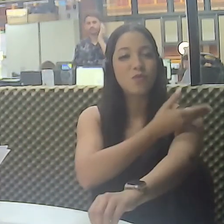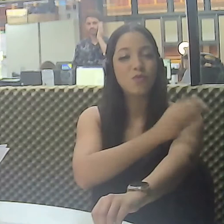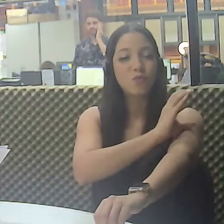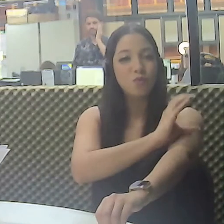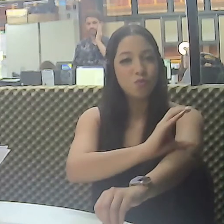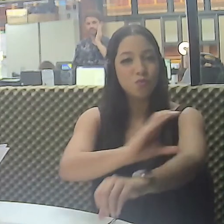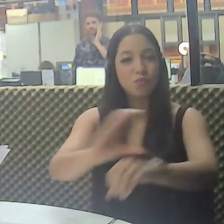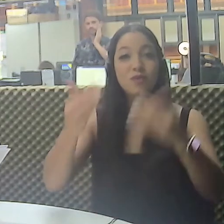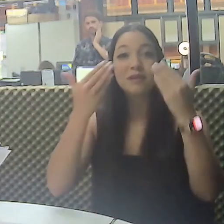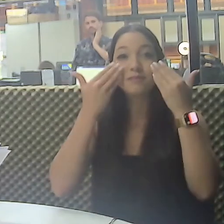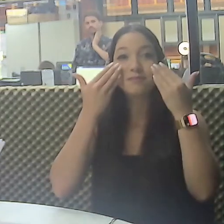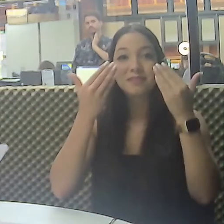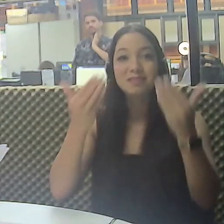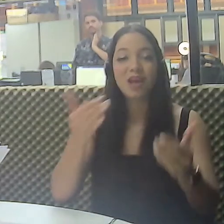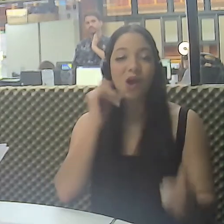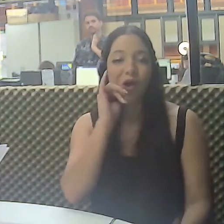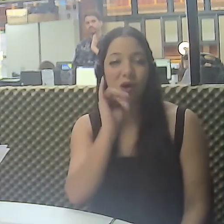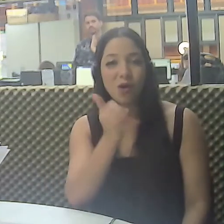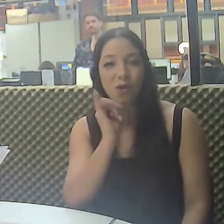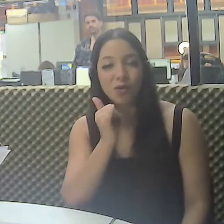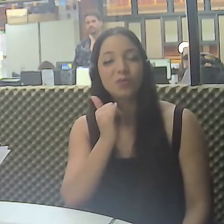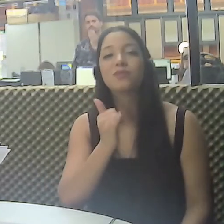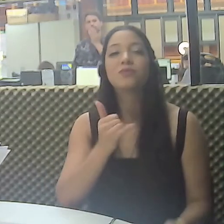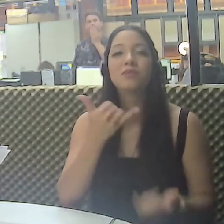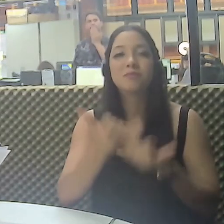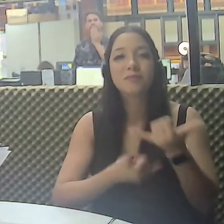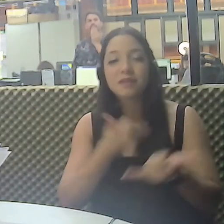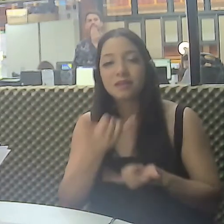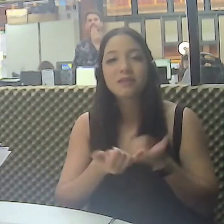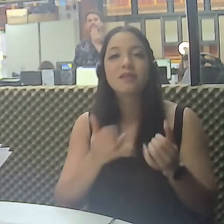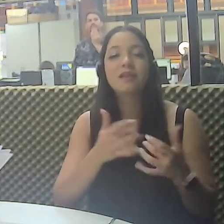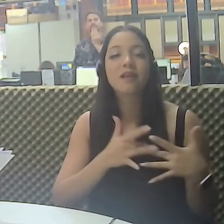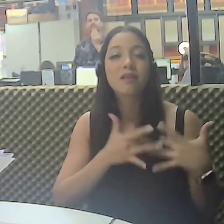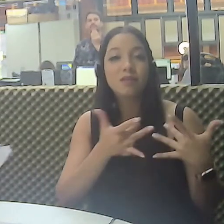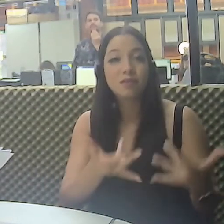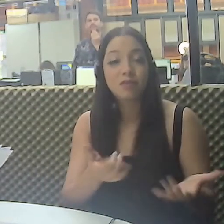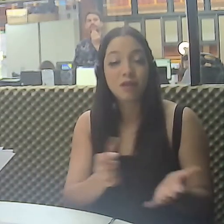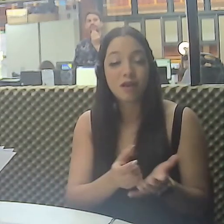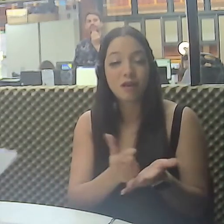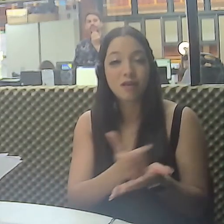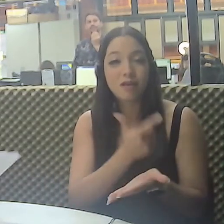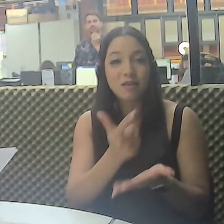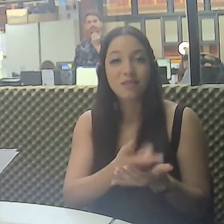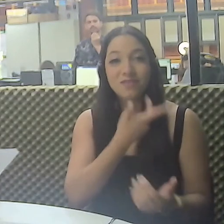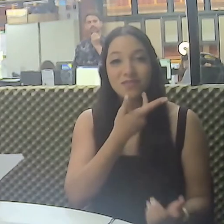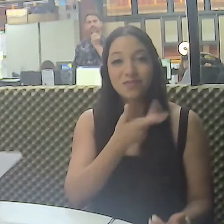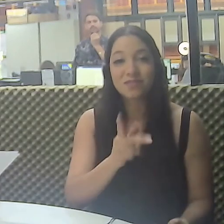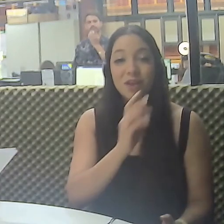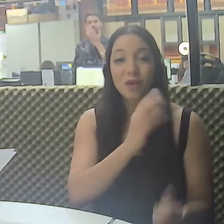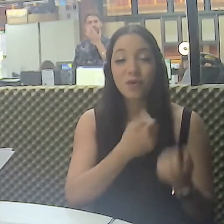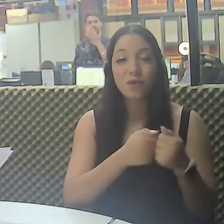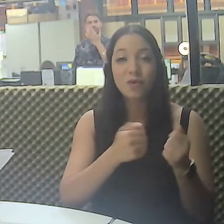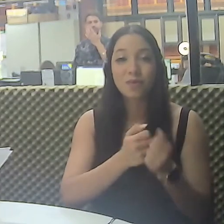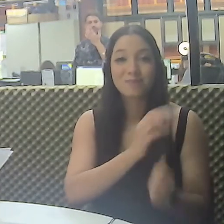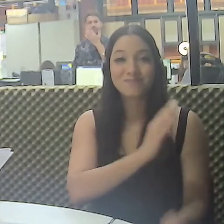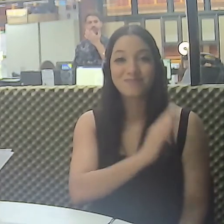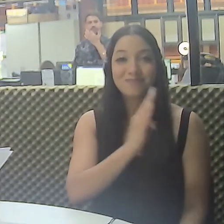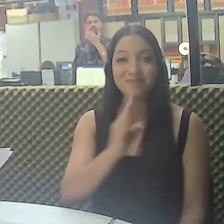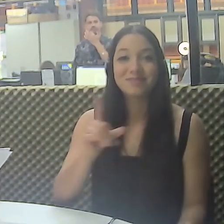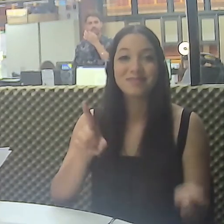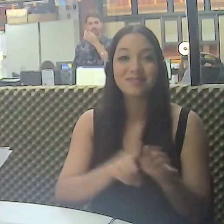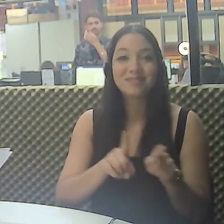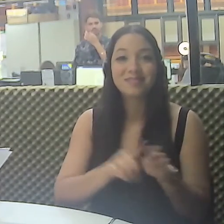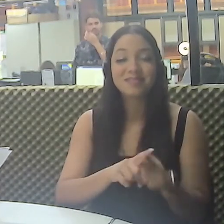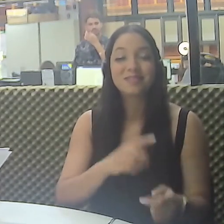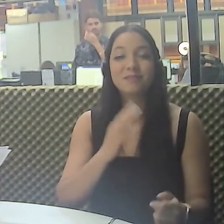apresentação teatral, contação de história, malabarismo, doação de livros, visitação ao ônibus biblioteca e também à